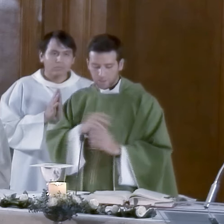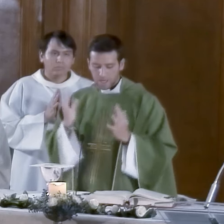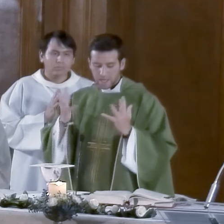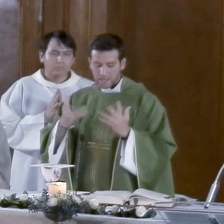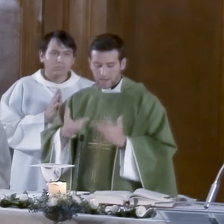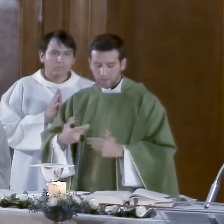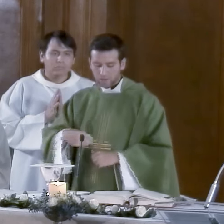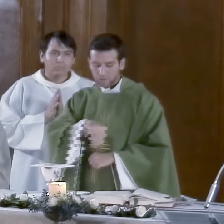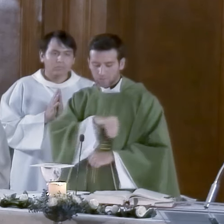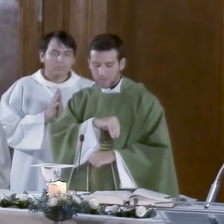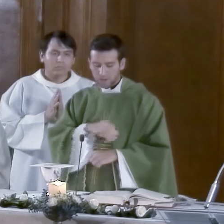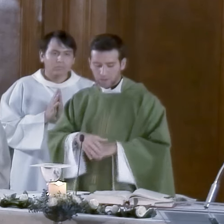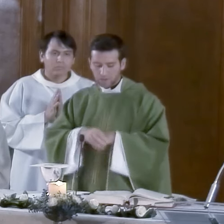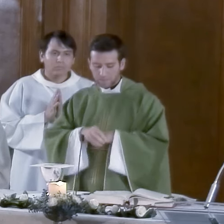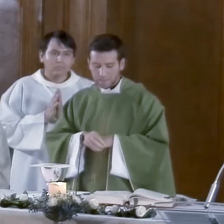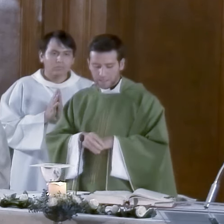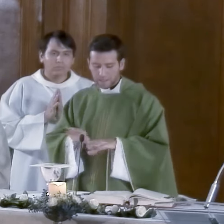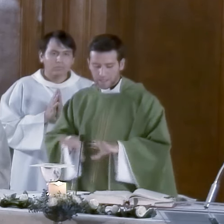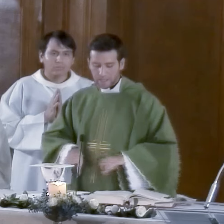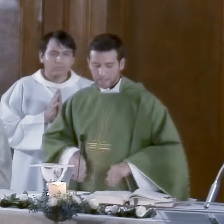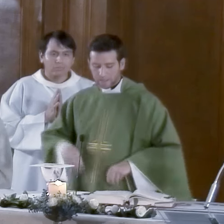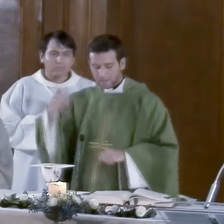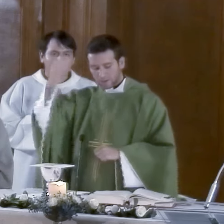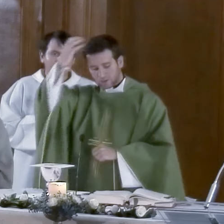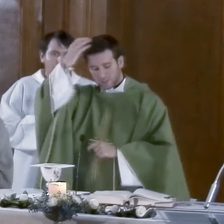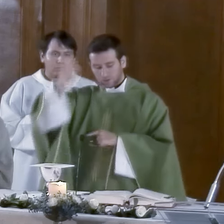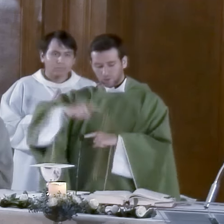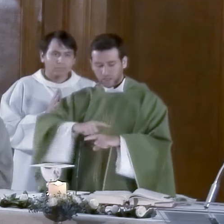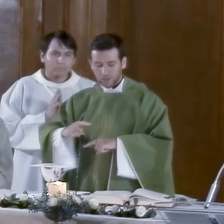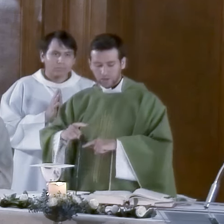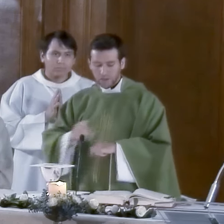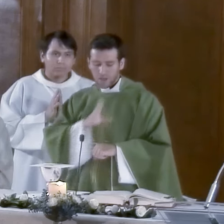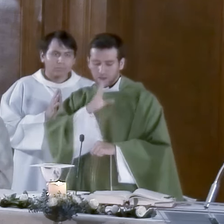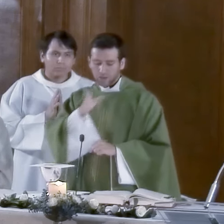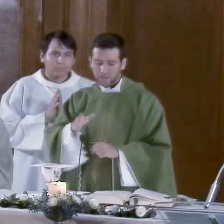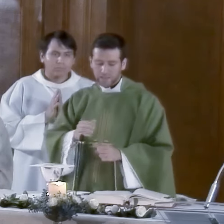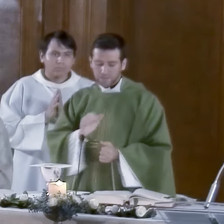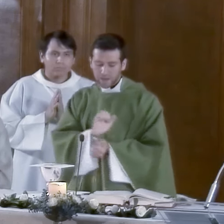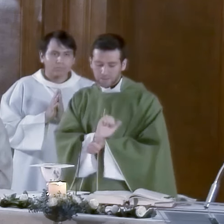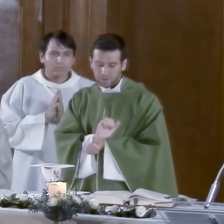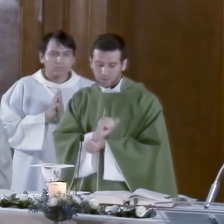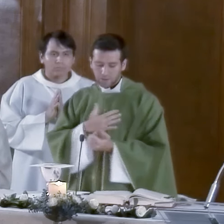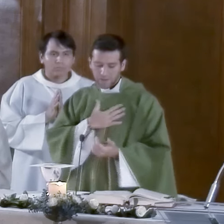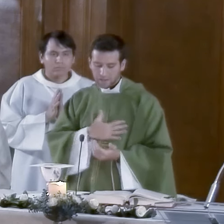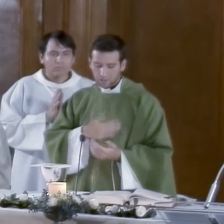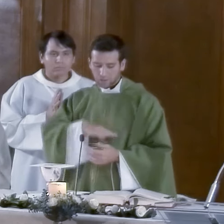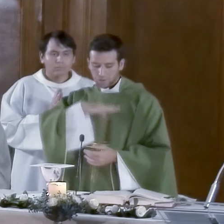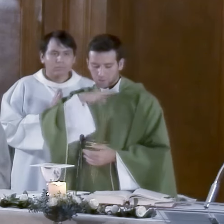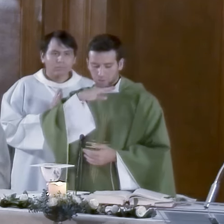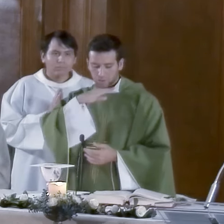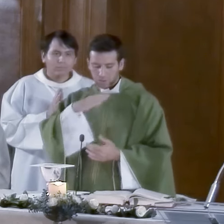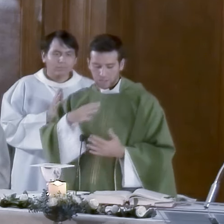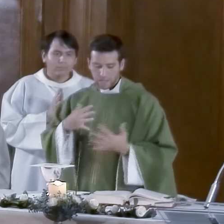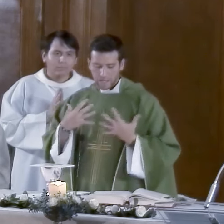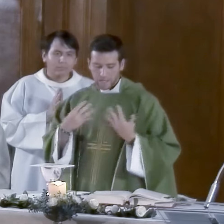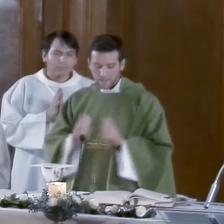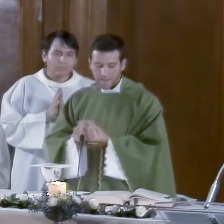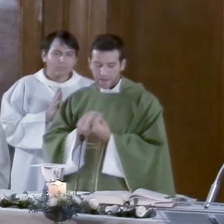difuntos y a cuantos murieron en tu amistad, recíbelos en tu reino, donde esperamos gozar todos